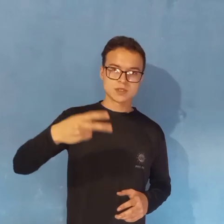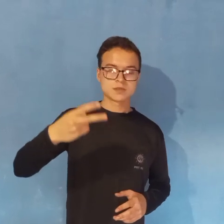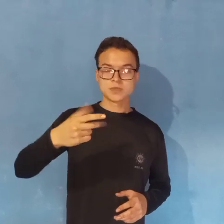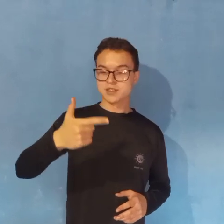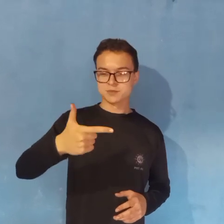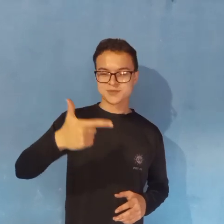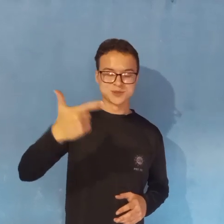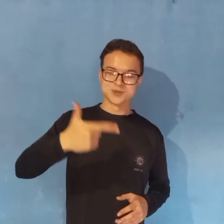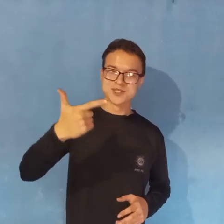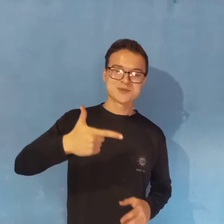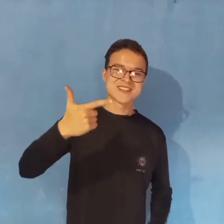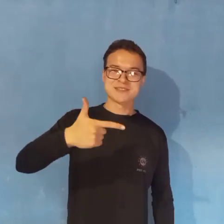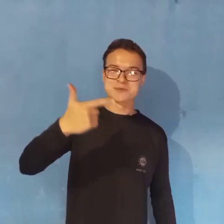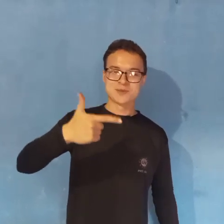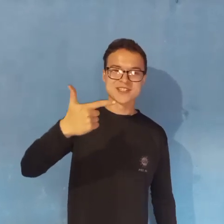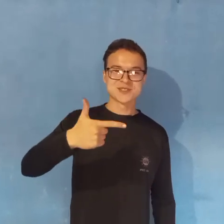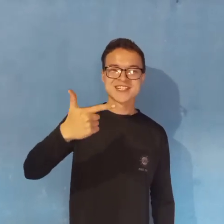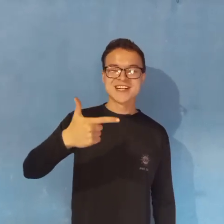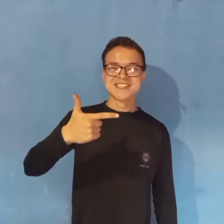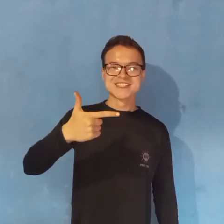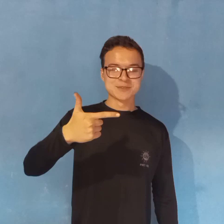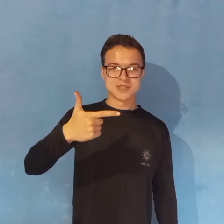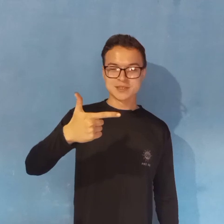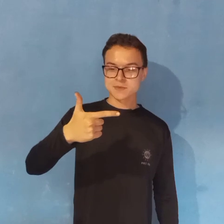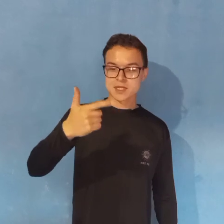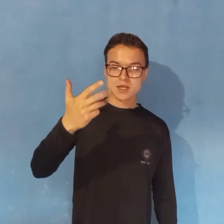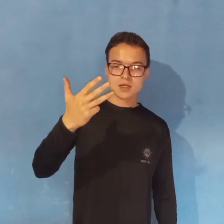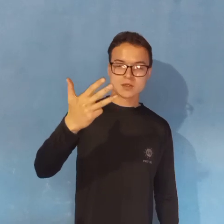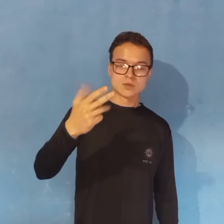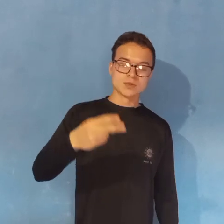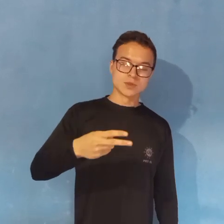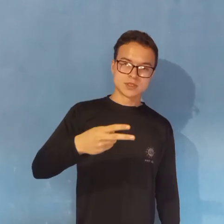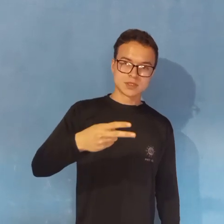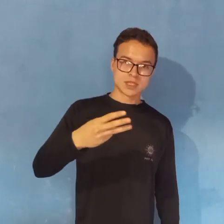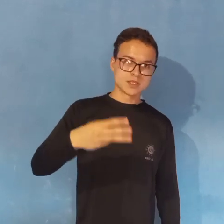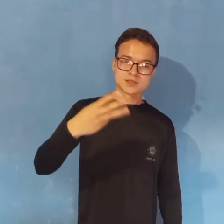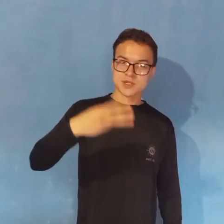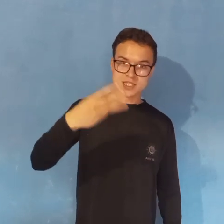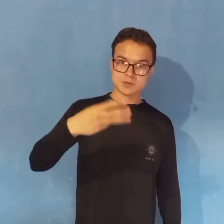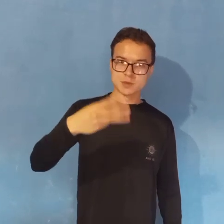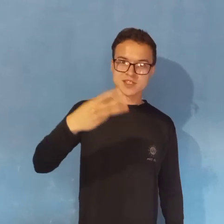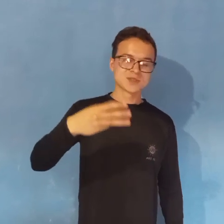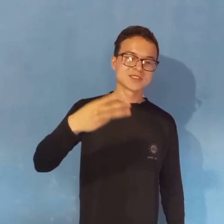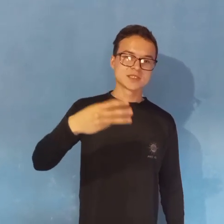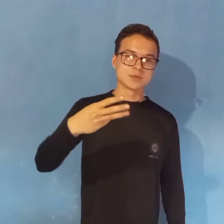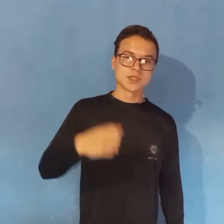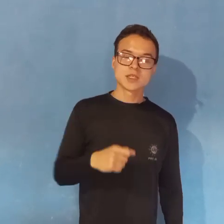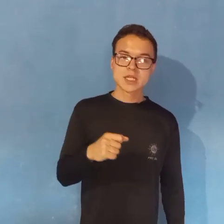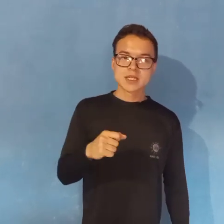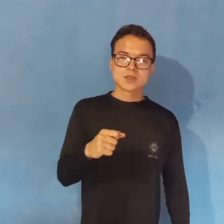2 para cima e para baixo também. O 3 para cima e para baixo também. Só